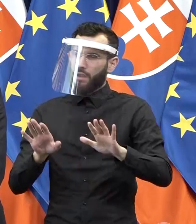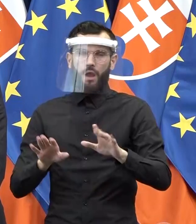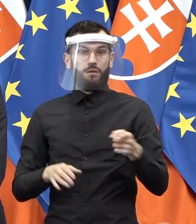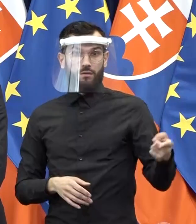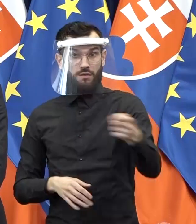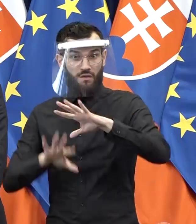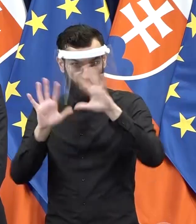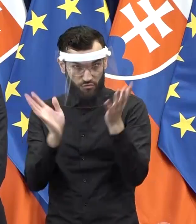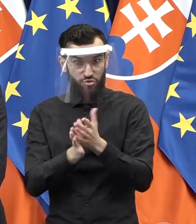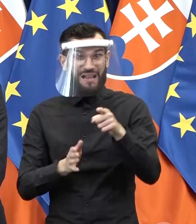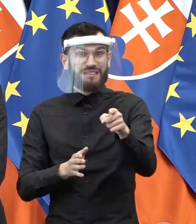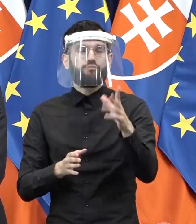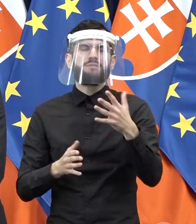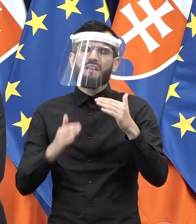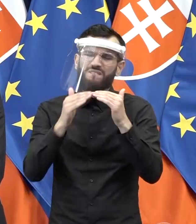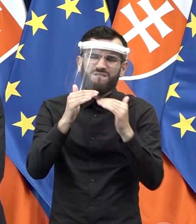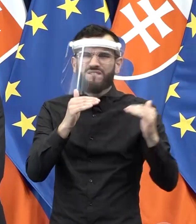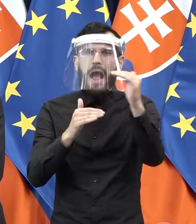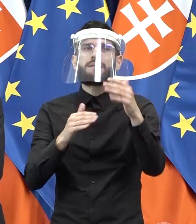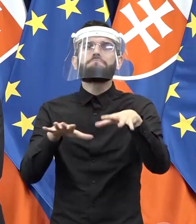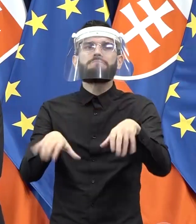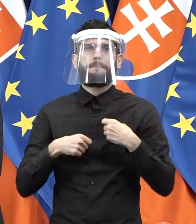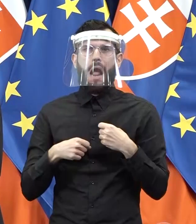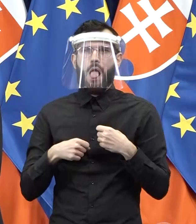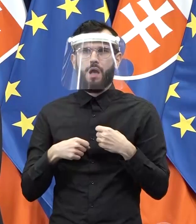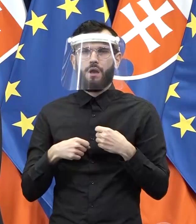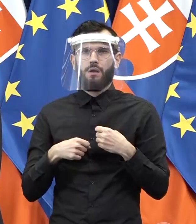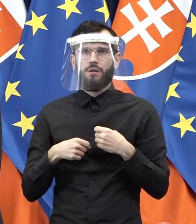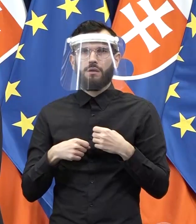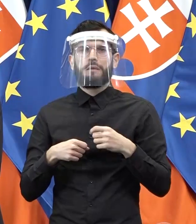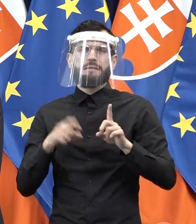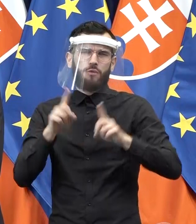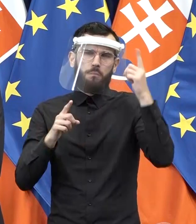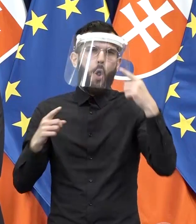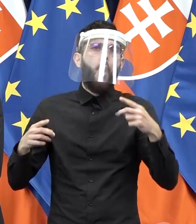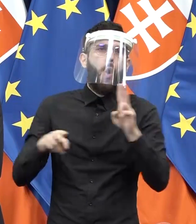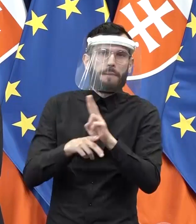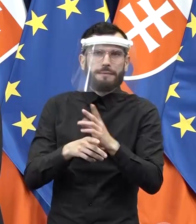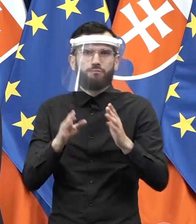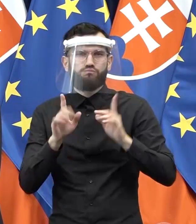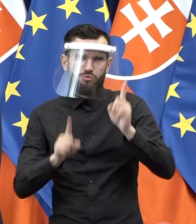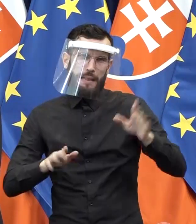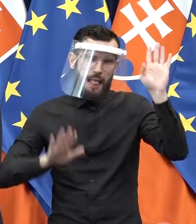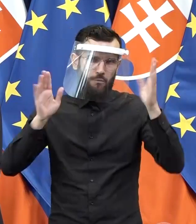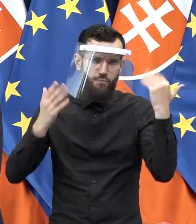buď konsenzom, alebo dramatickou väčšinou prítomných, aj keď sme teda o niektorých sporných opatreniach hlasovali.